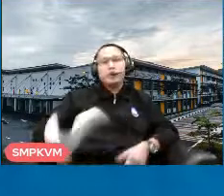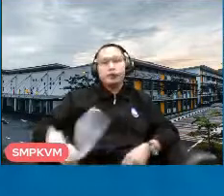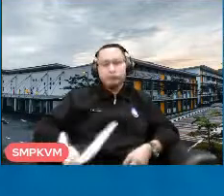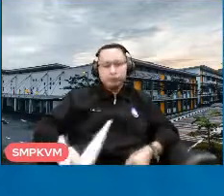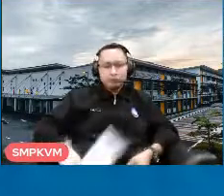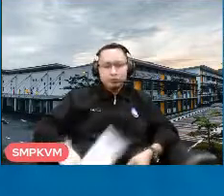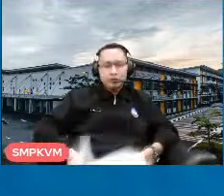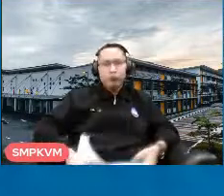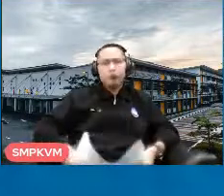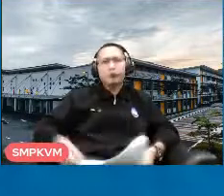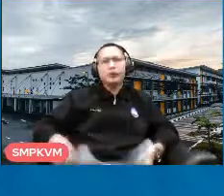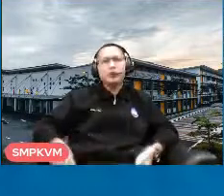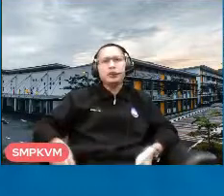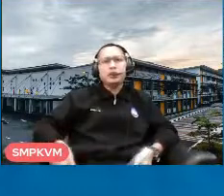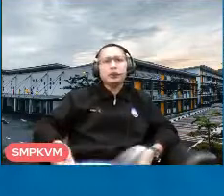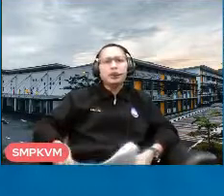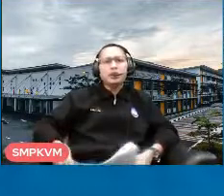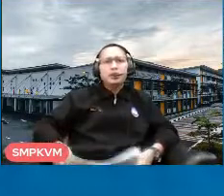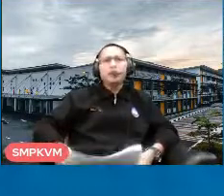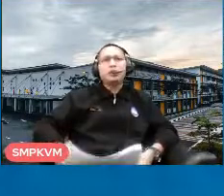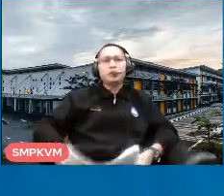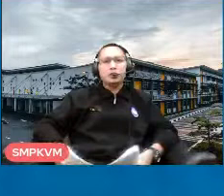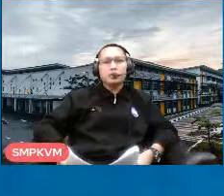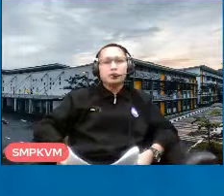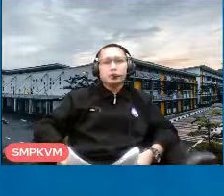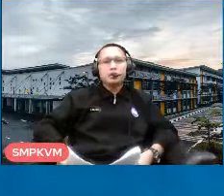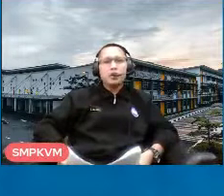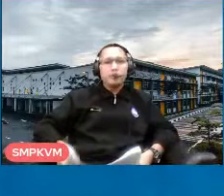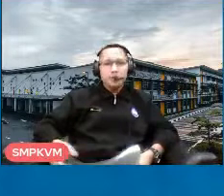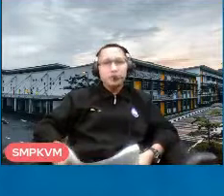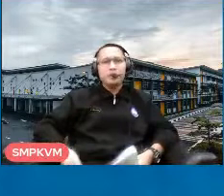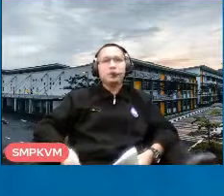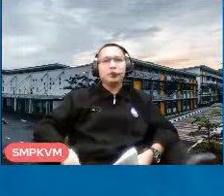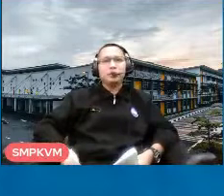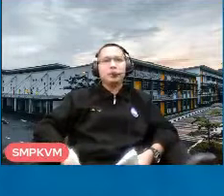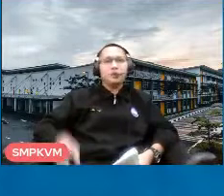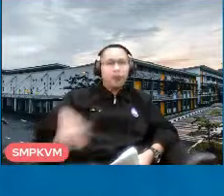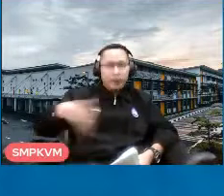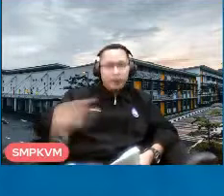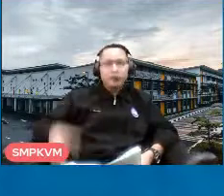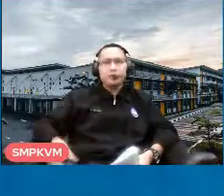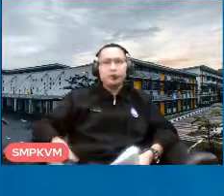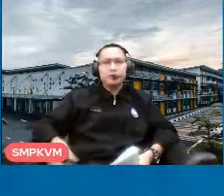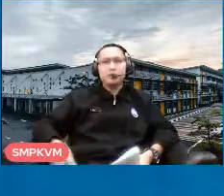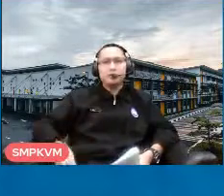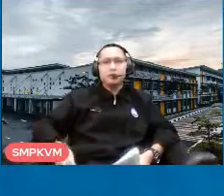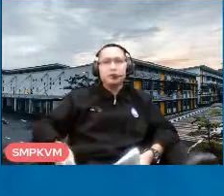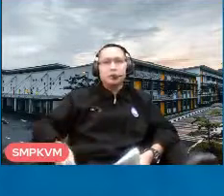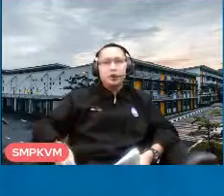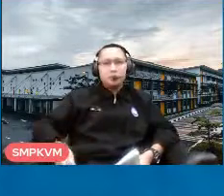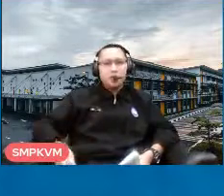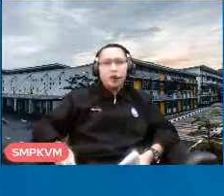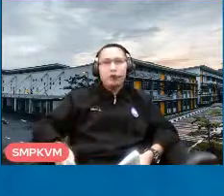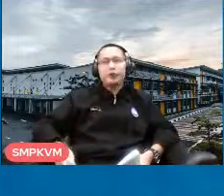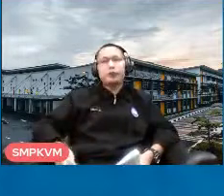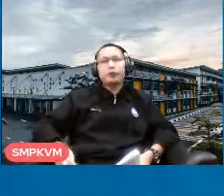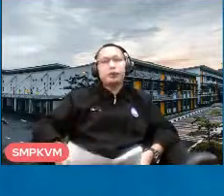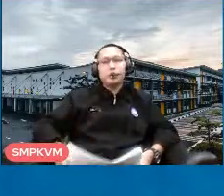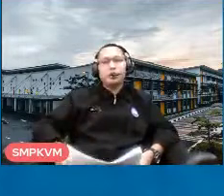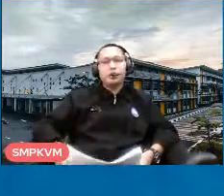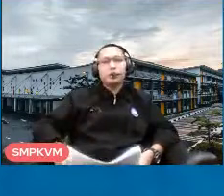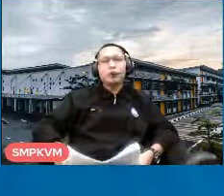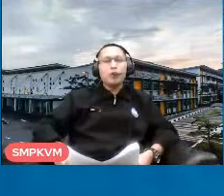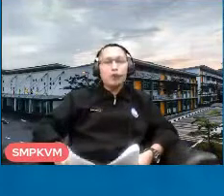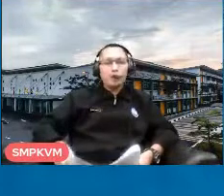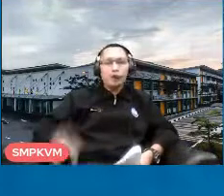pula kamu ngejek kamu sebuah benda yang tidak suka tentang physical gioco percakapannya kau Pulau kan dia